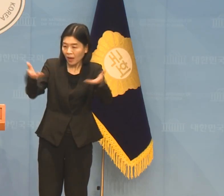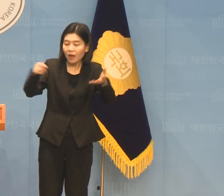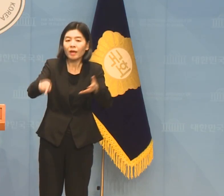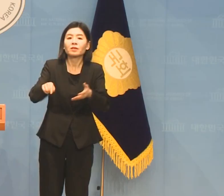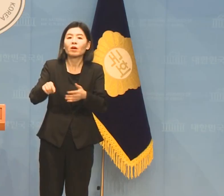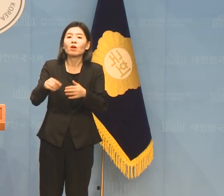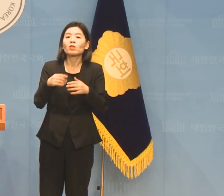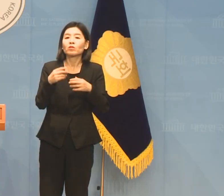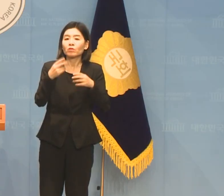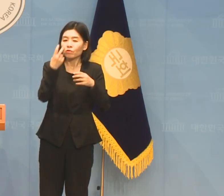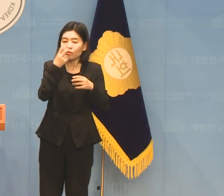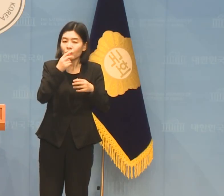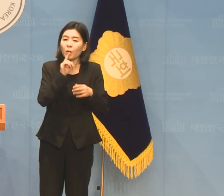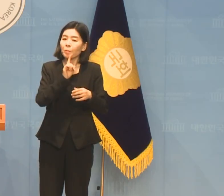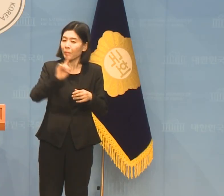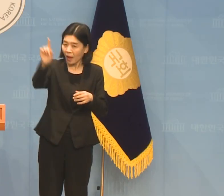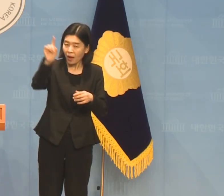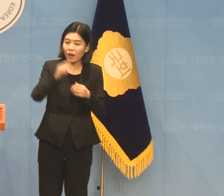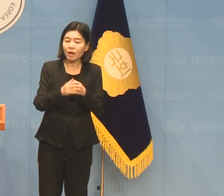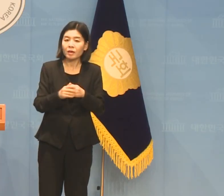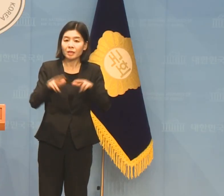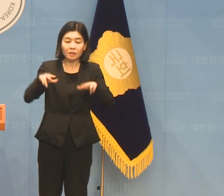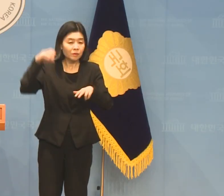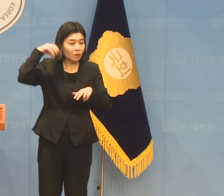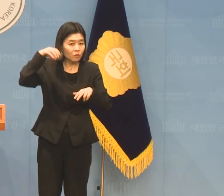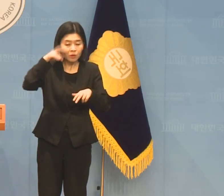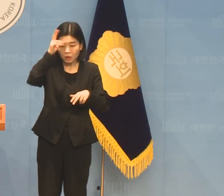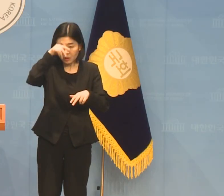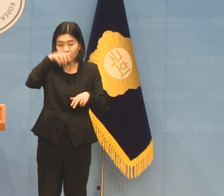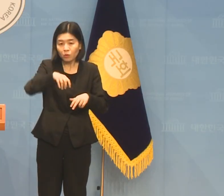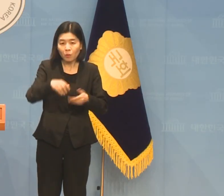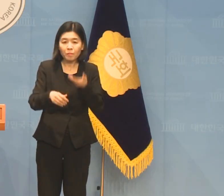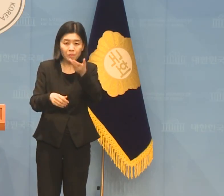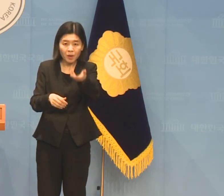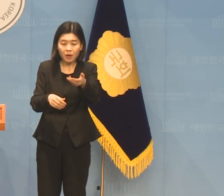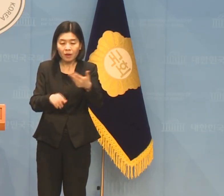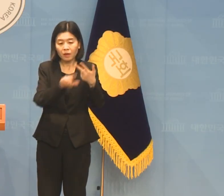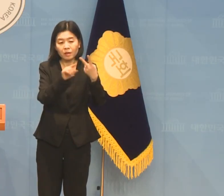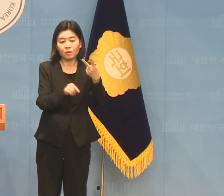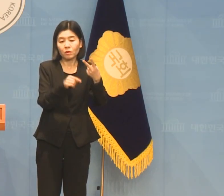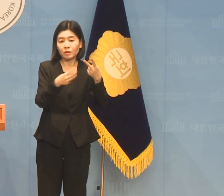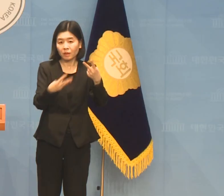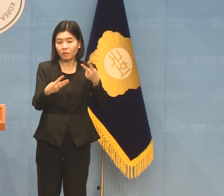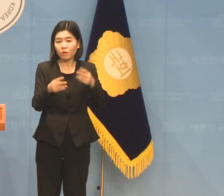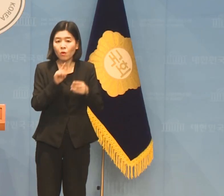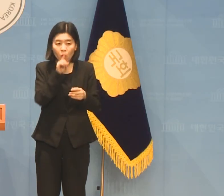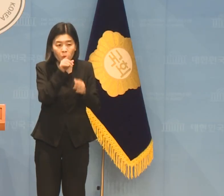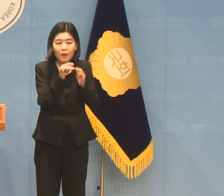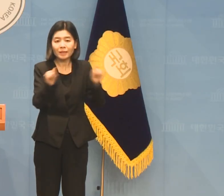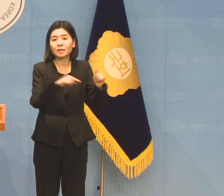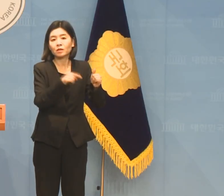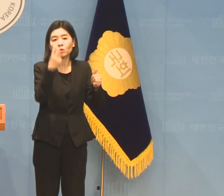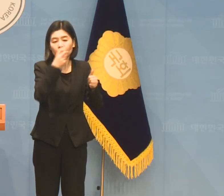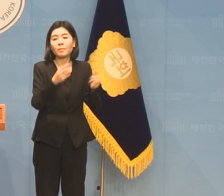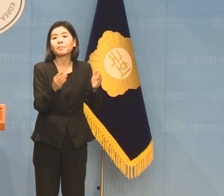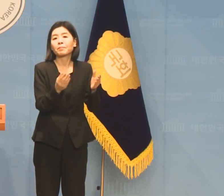현재 사건은 영등포 경찰서로 이첩되어 2월 3일 고발인 조사가 완료되었습니다. 앞서 말씀드린